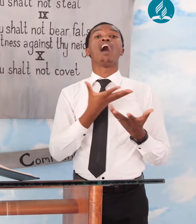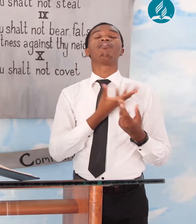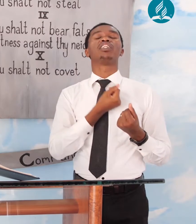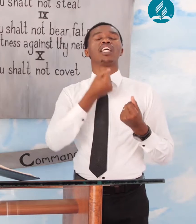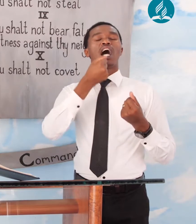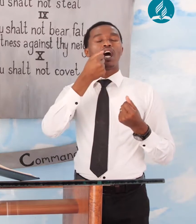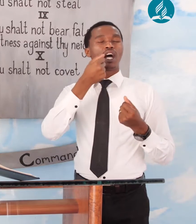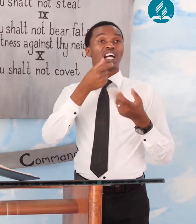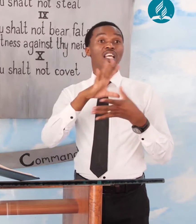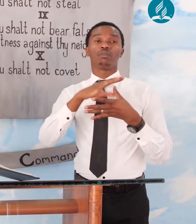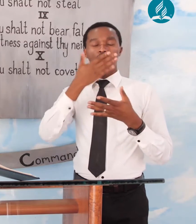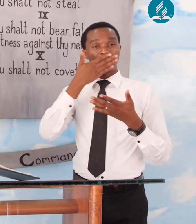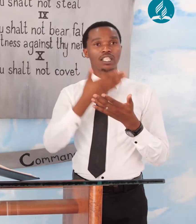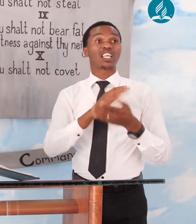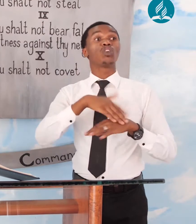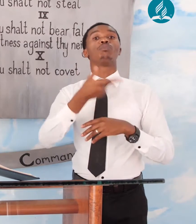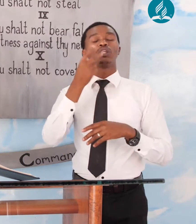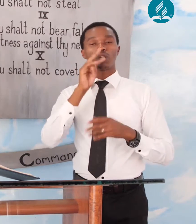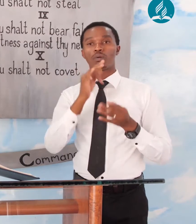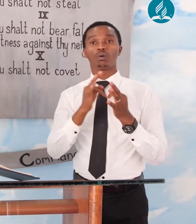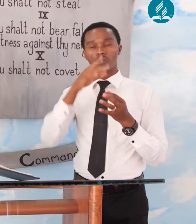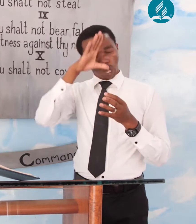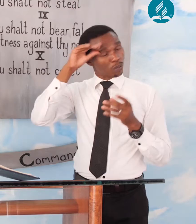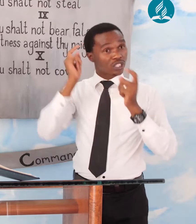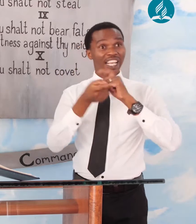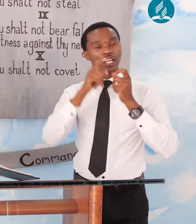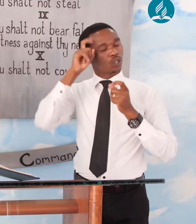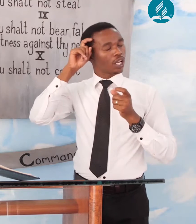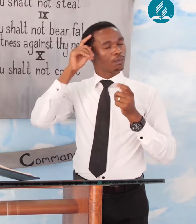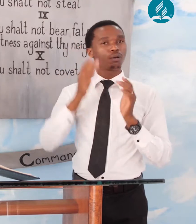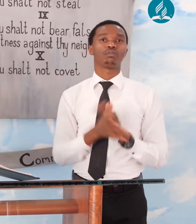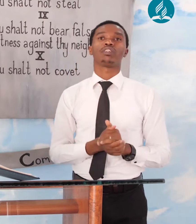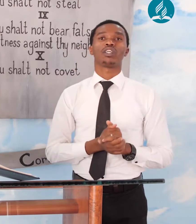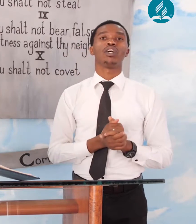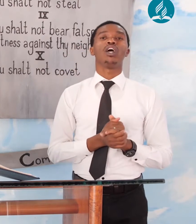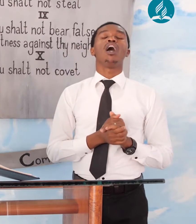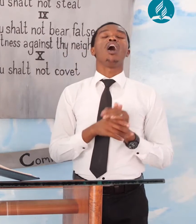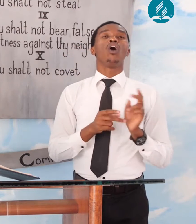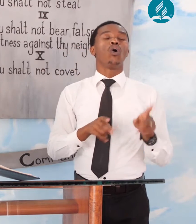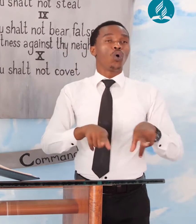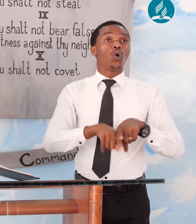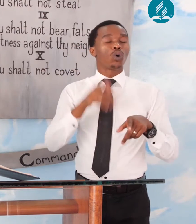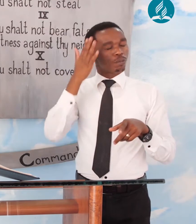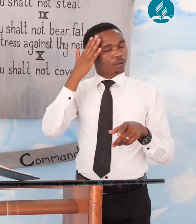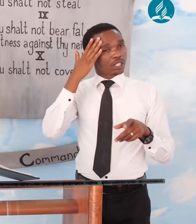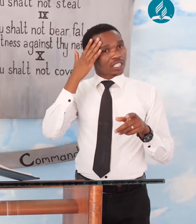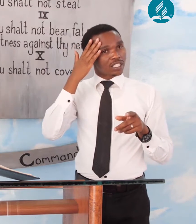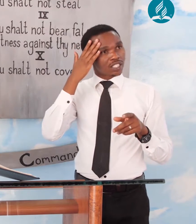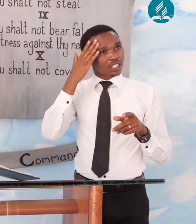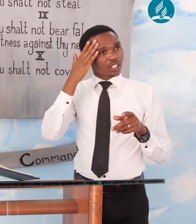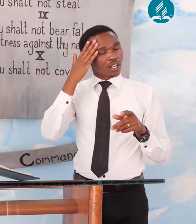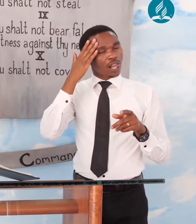kureba ukuntu yahinduye imyumvire uko yatojwe nkuko mubizi uretse iriya education yireme ya